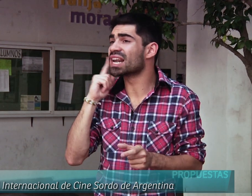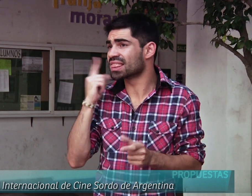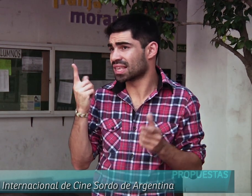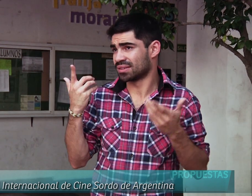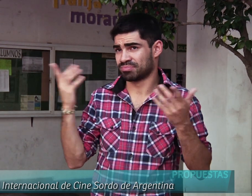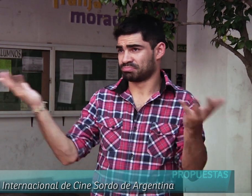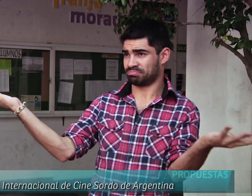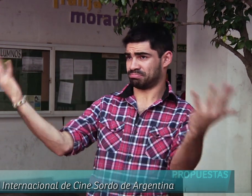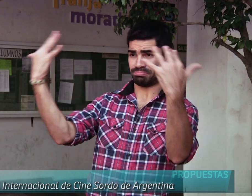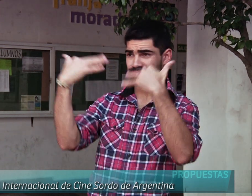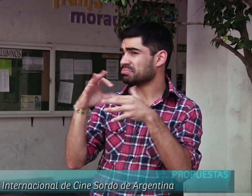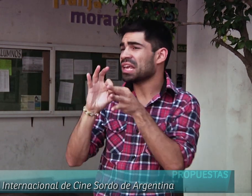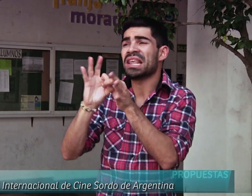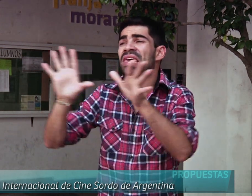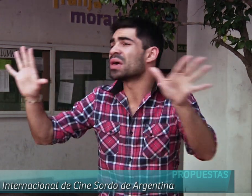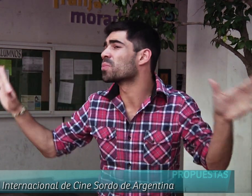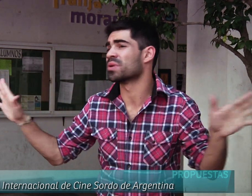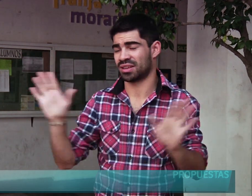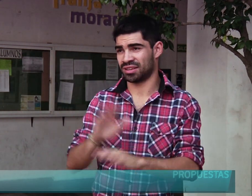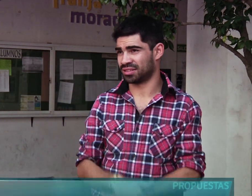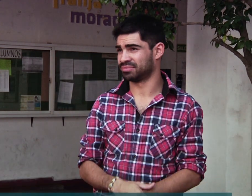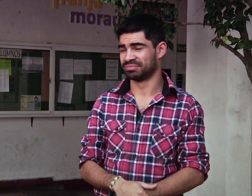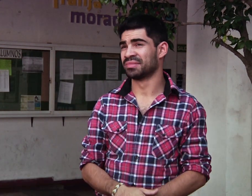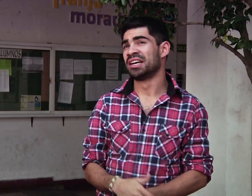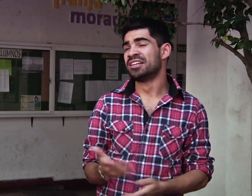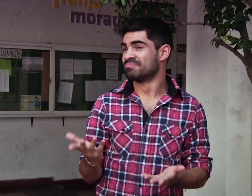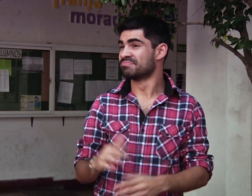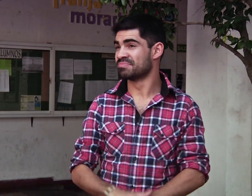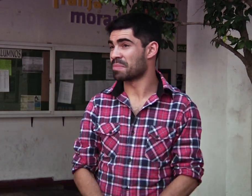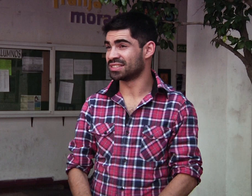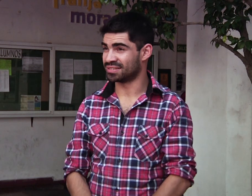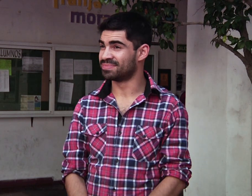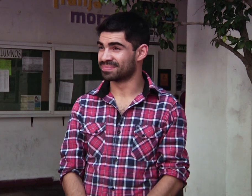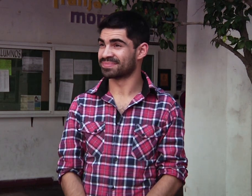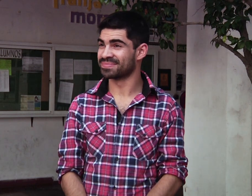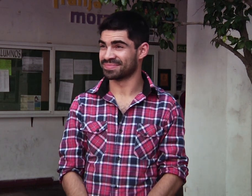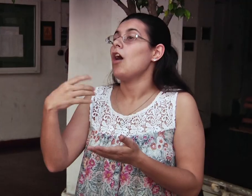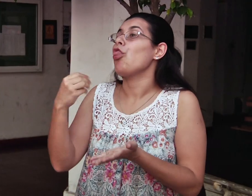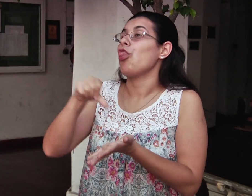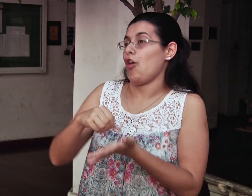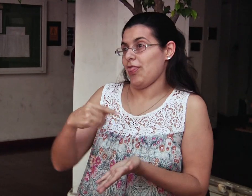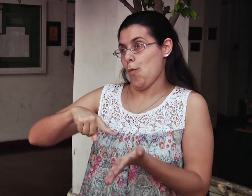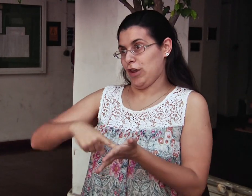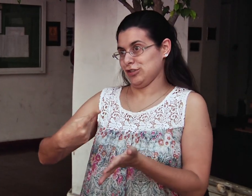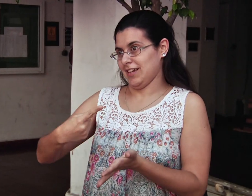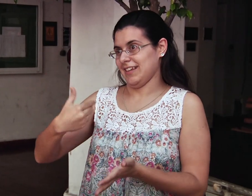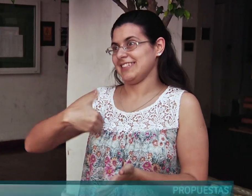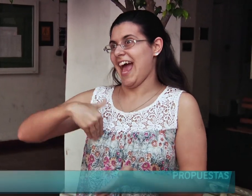que que las personas sordas que estén interesadas también pueden venir va a ser libre ese festival donde en